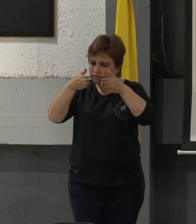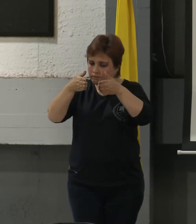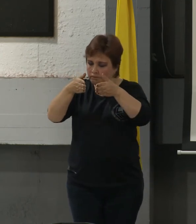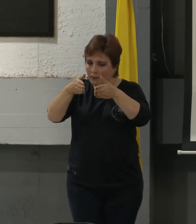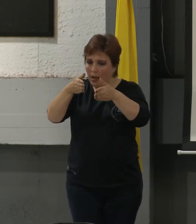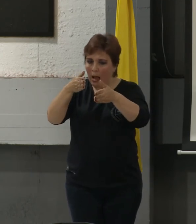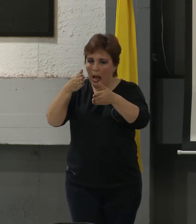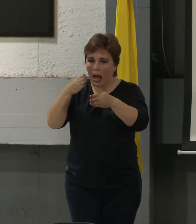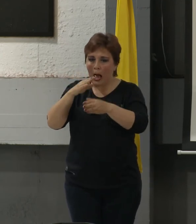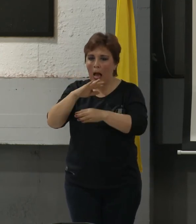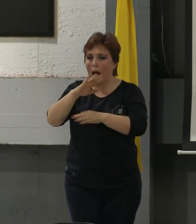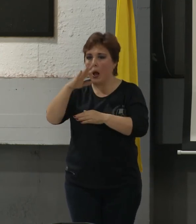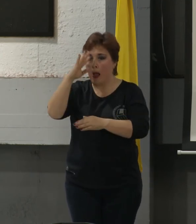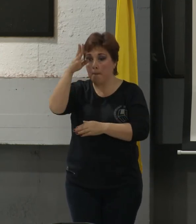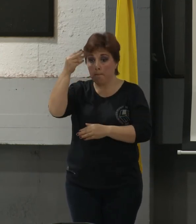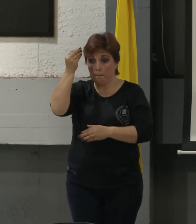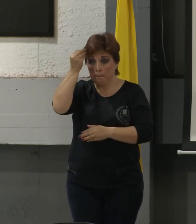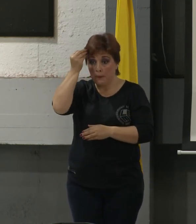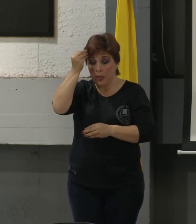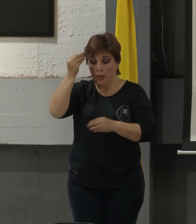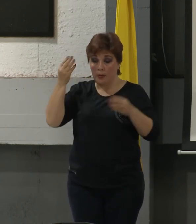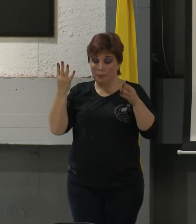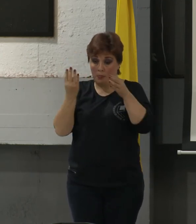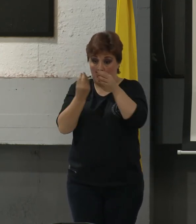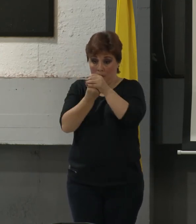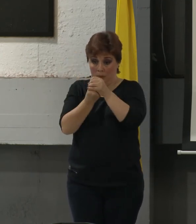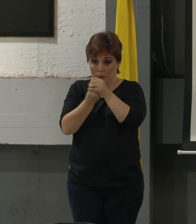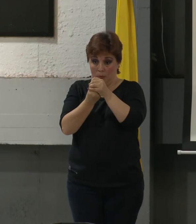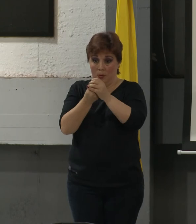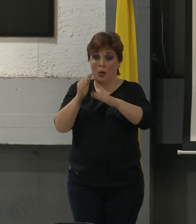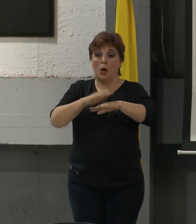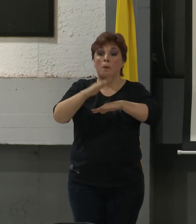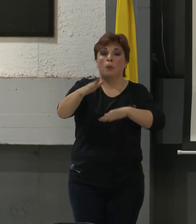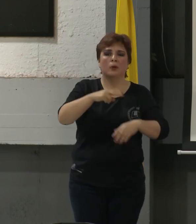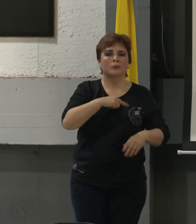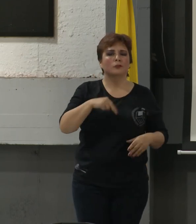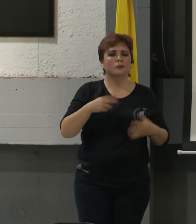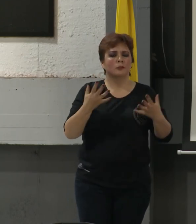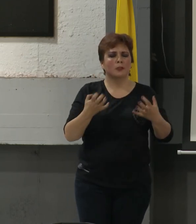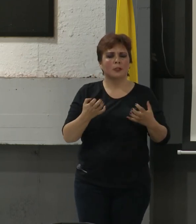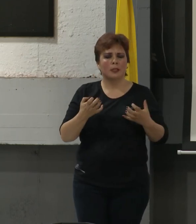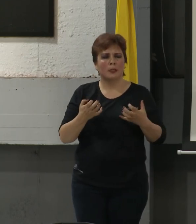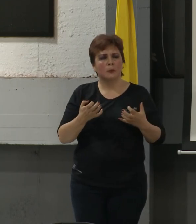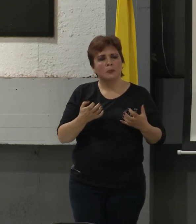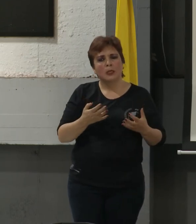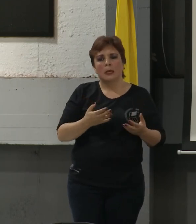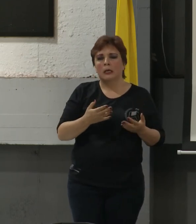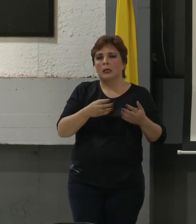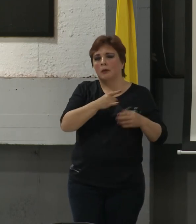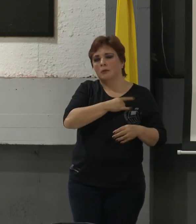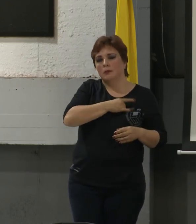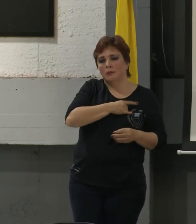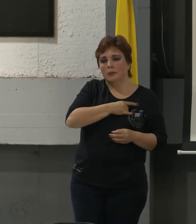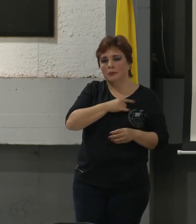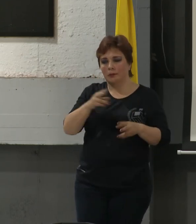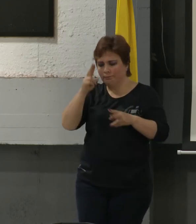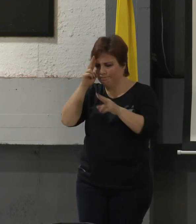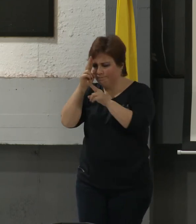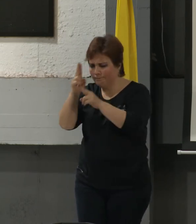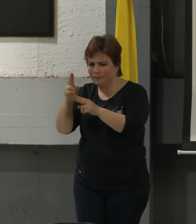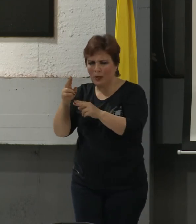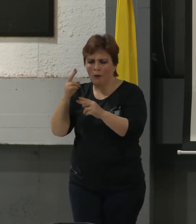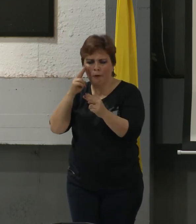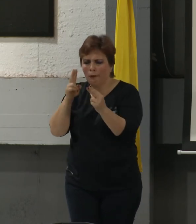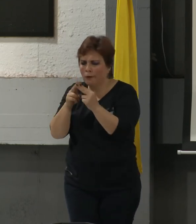han sido las razones para solicitar a las directivas de la universidad el reconocimiento a la licenciatura con la declaratoria del año de la educación especial